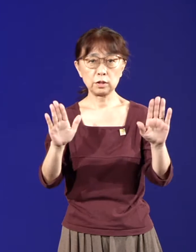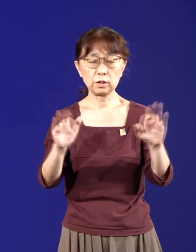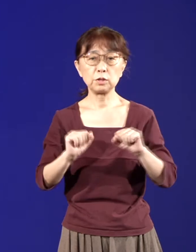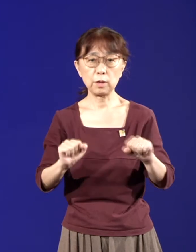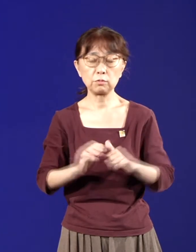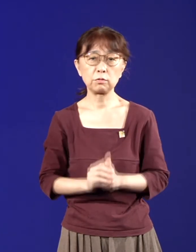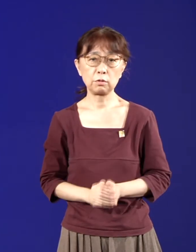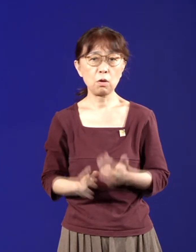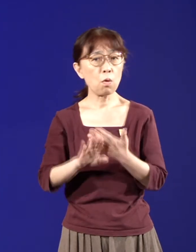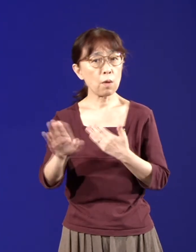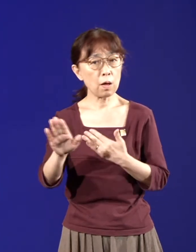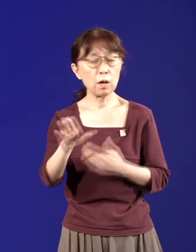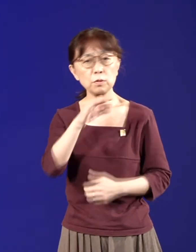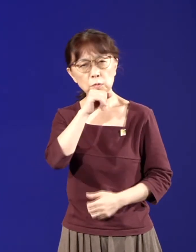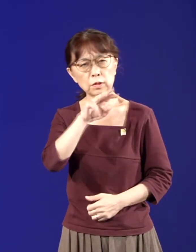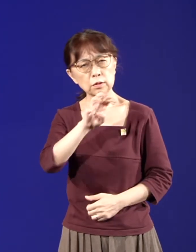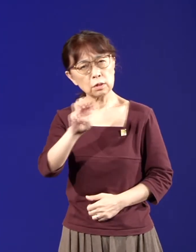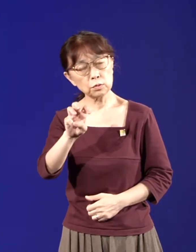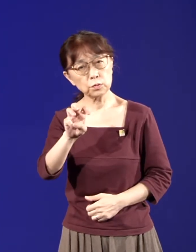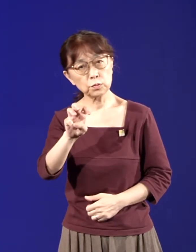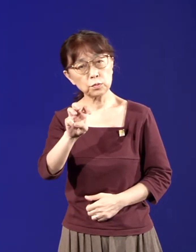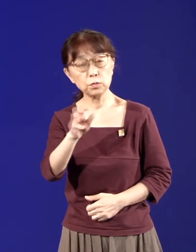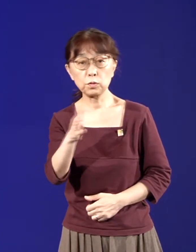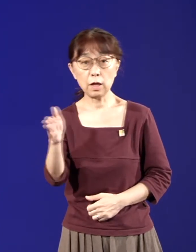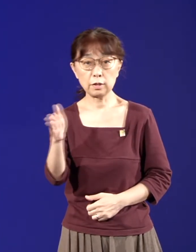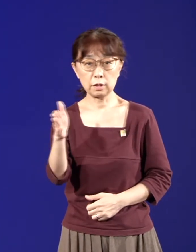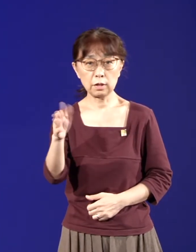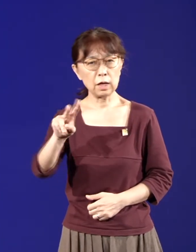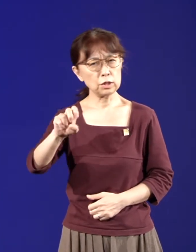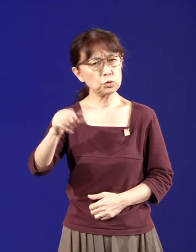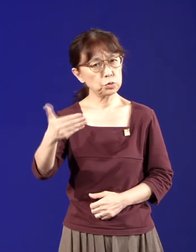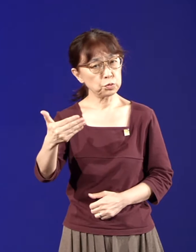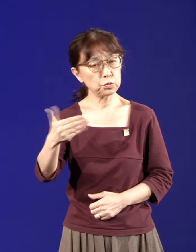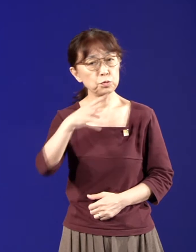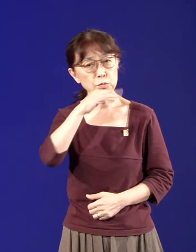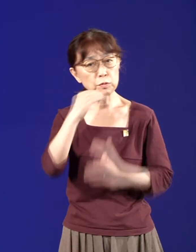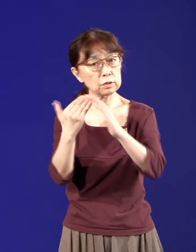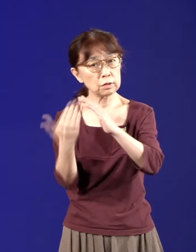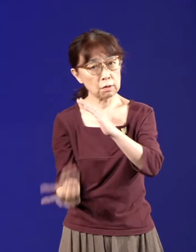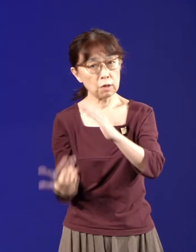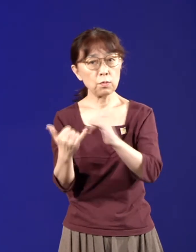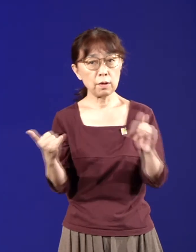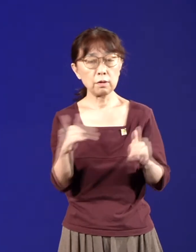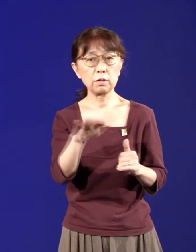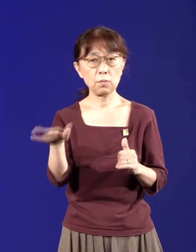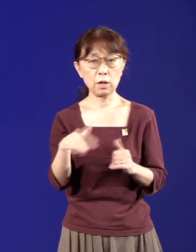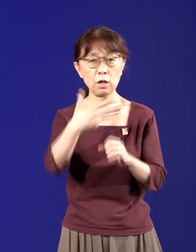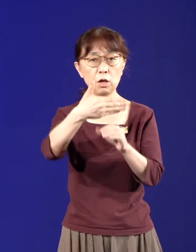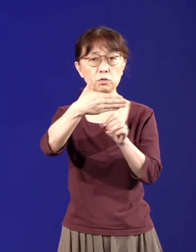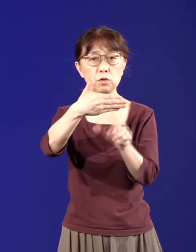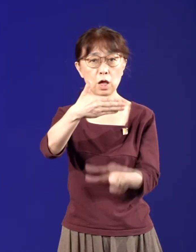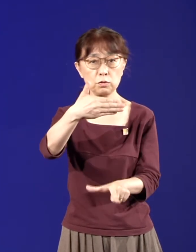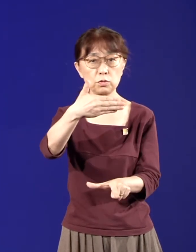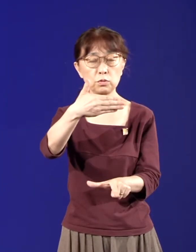降のですね、30代の方、29歳以下の方につきましては9月の上旬